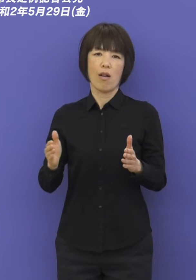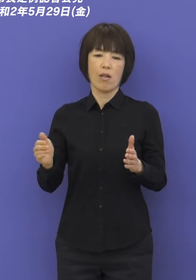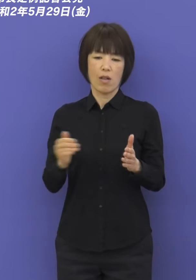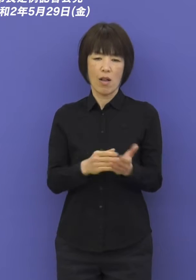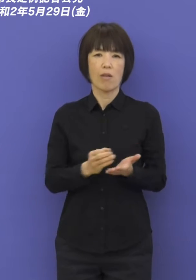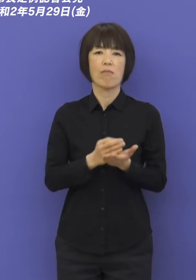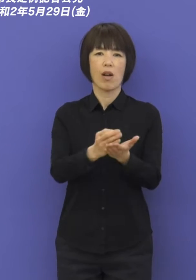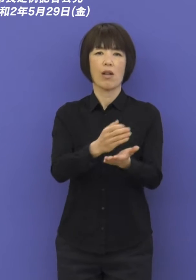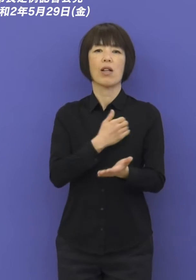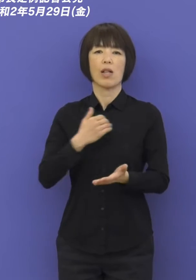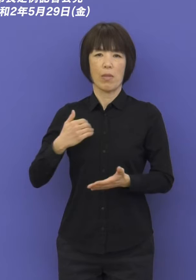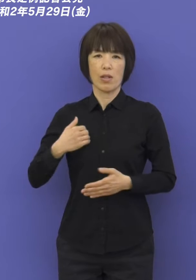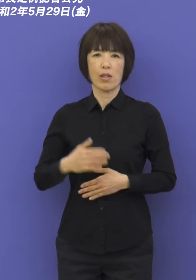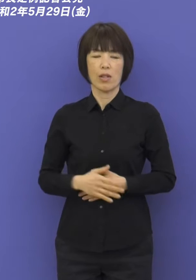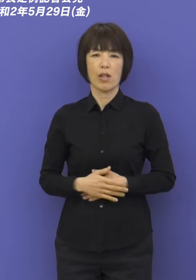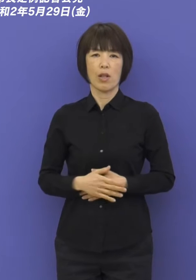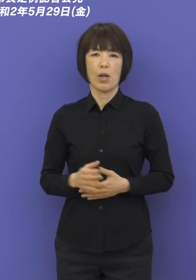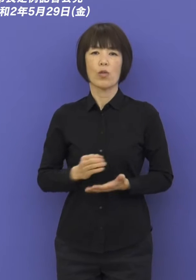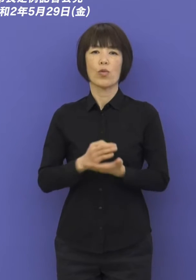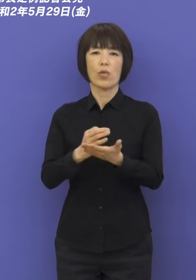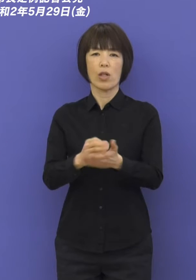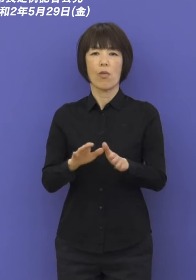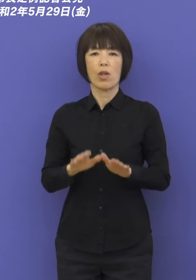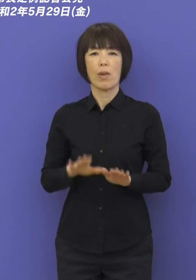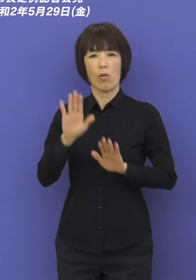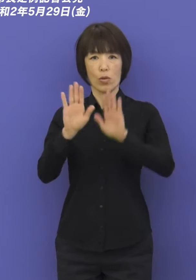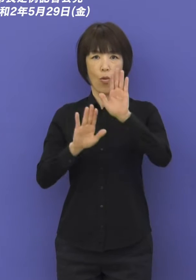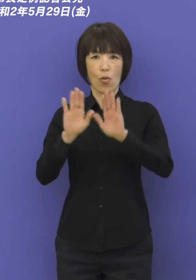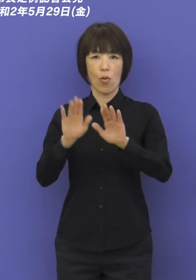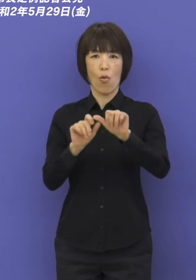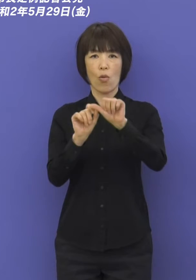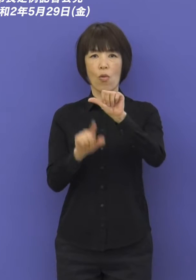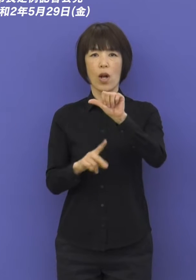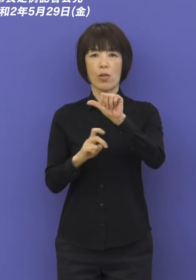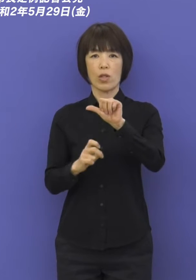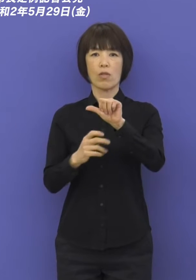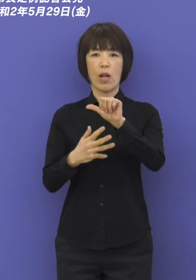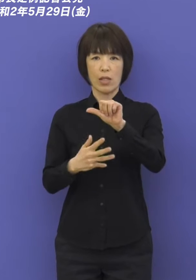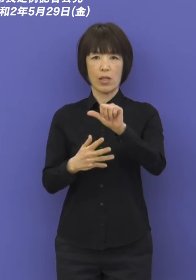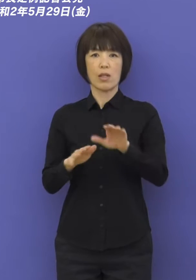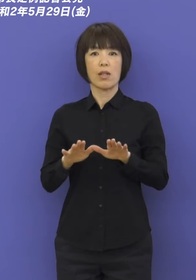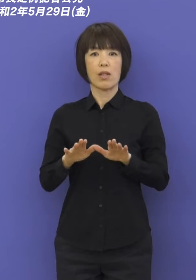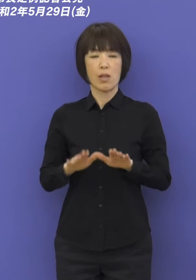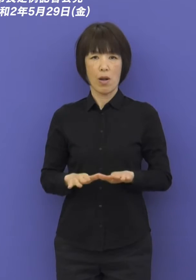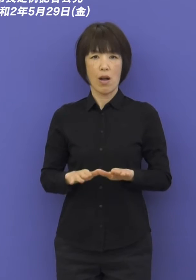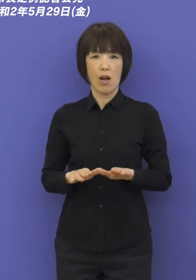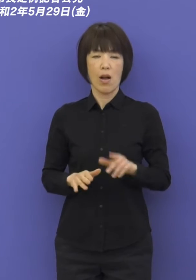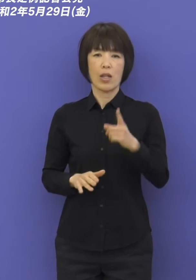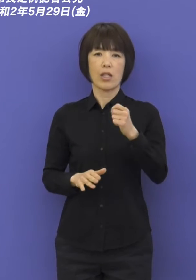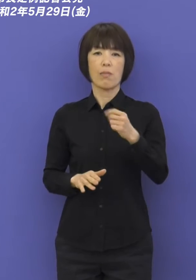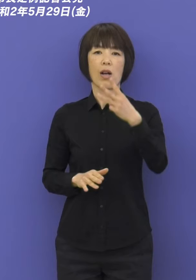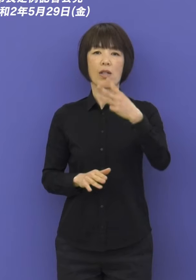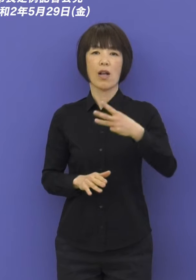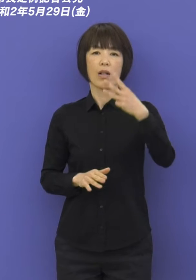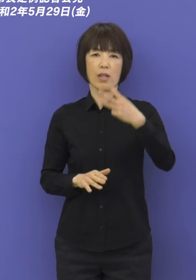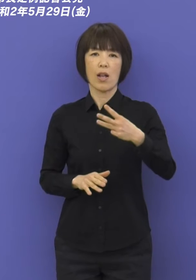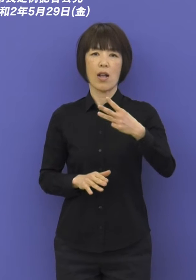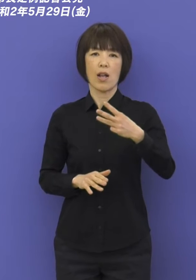です。給付金の振り込み状況は、5月28日現在、